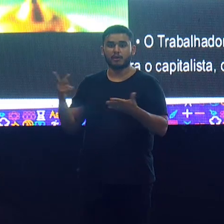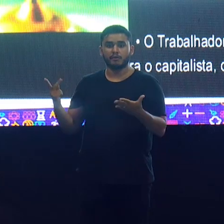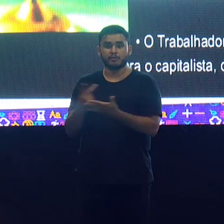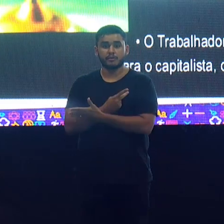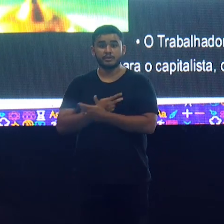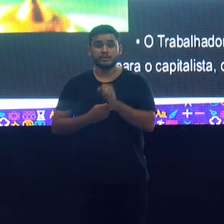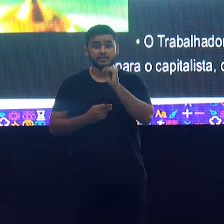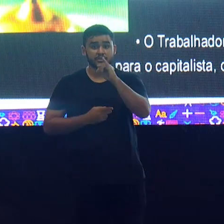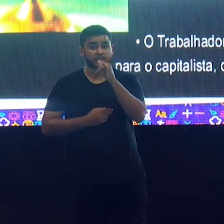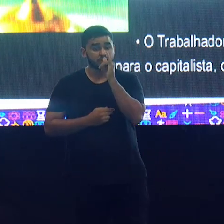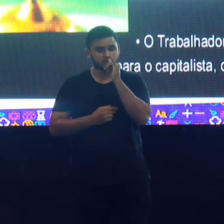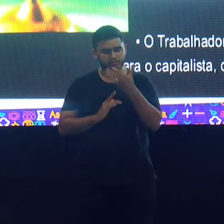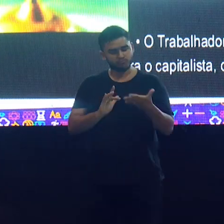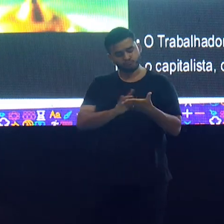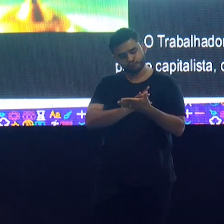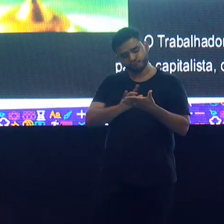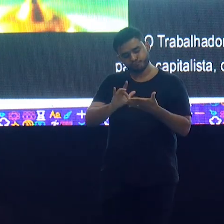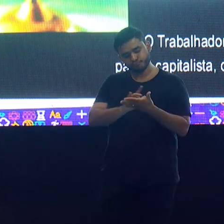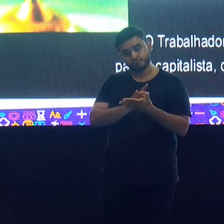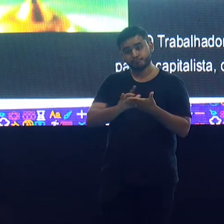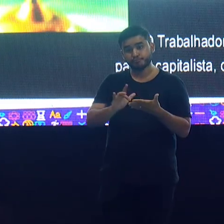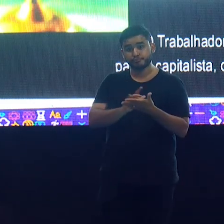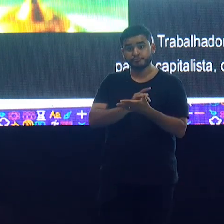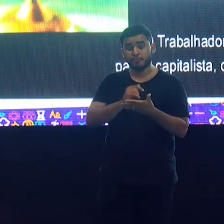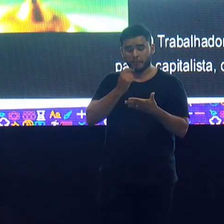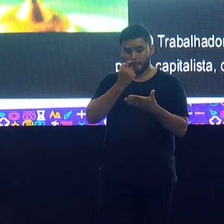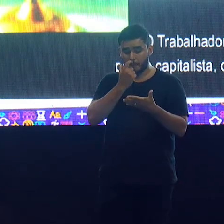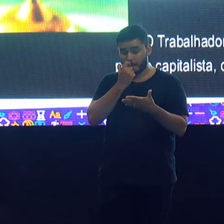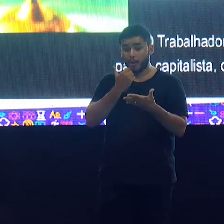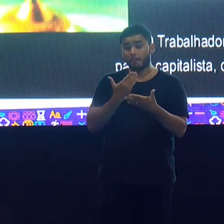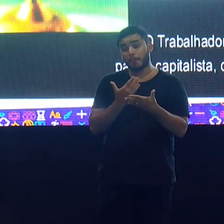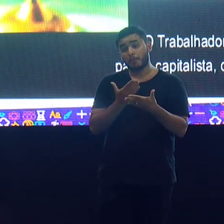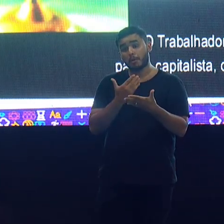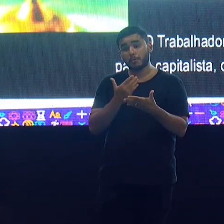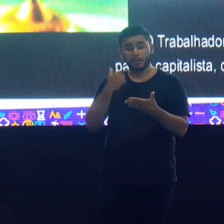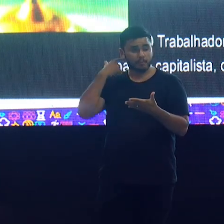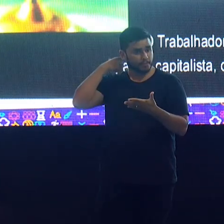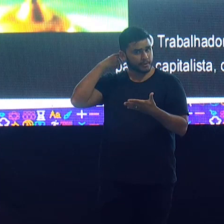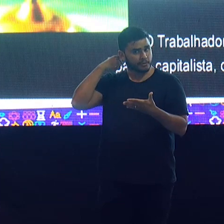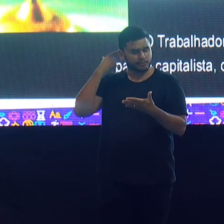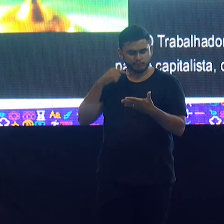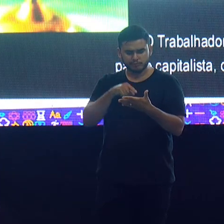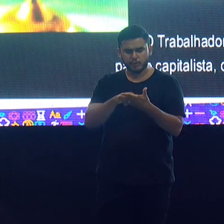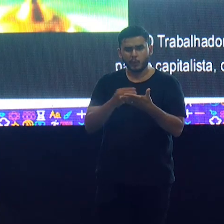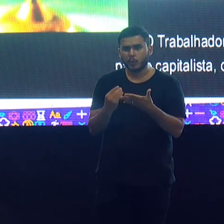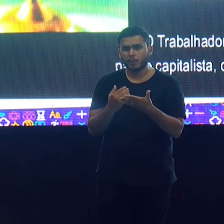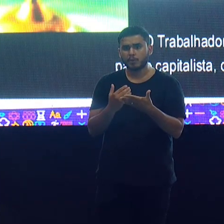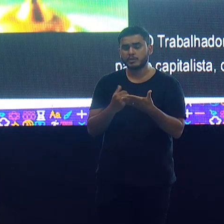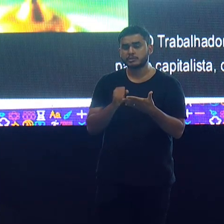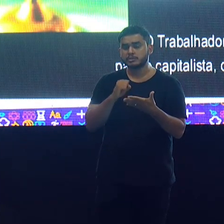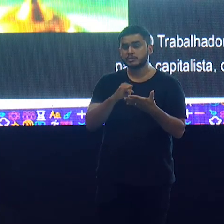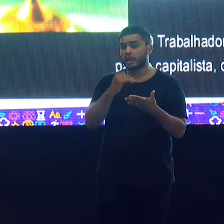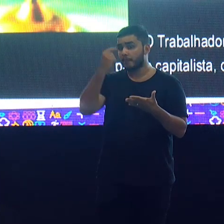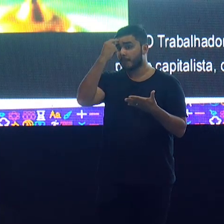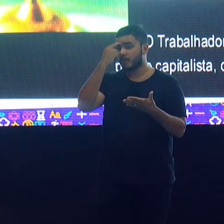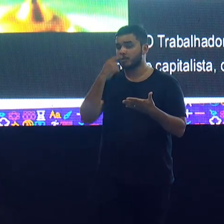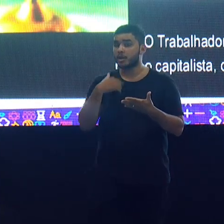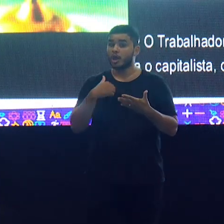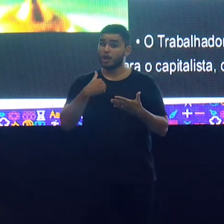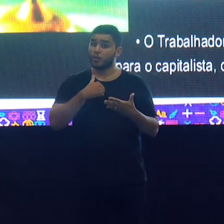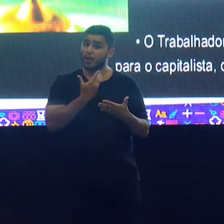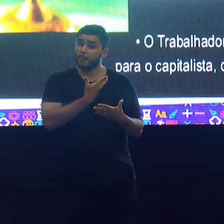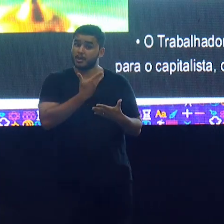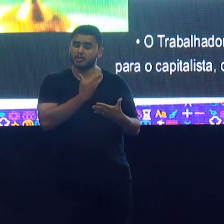com a sua amiga. Tu e tua amiga conversando, teu celular no bolso. Aí tu diz